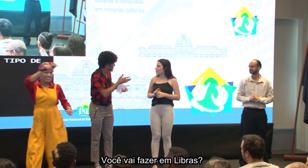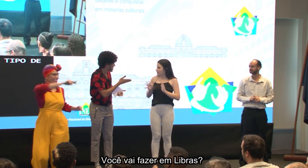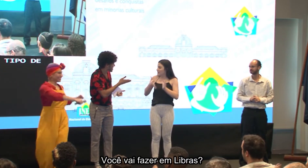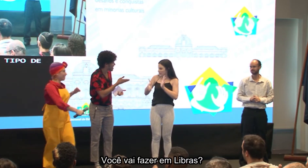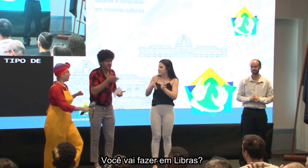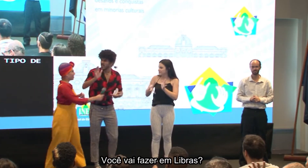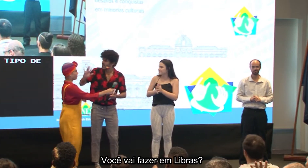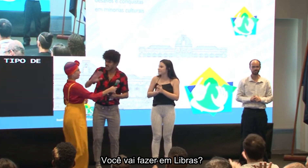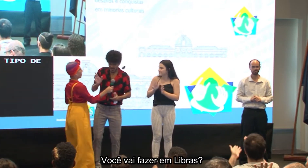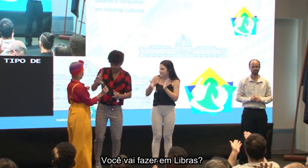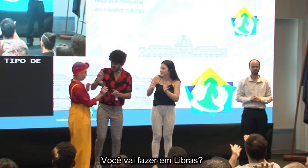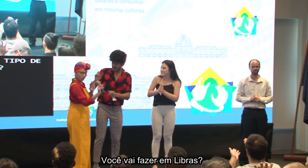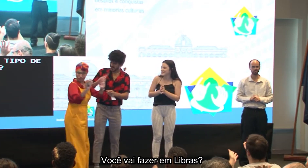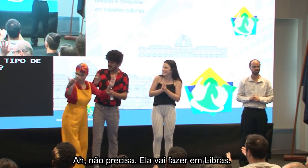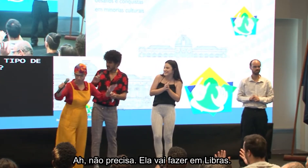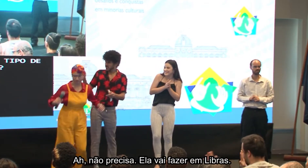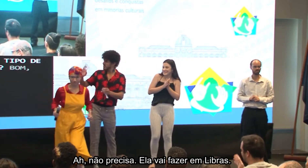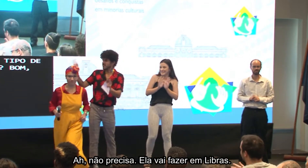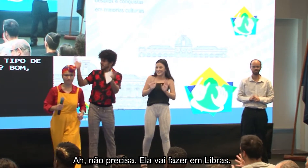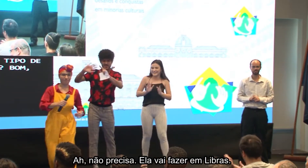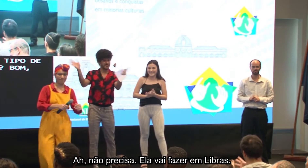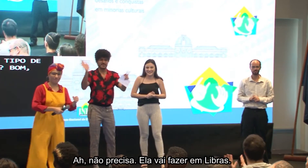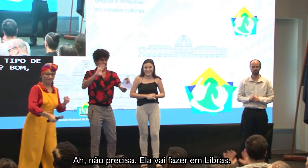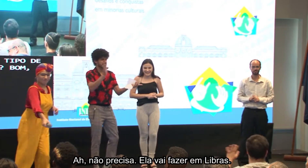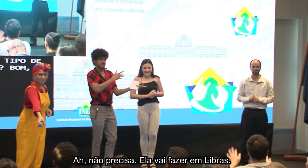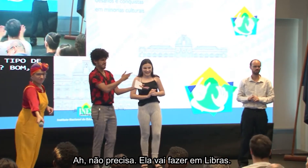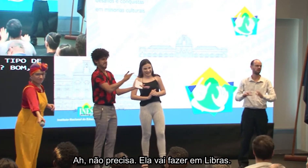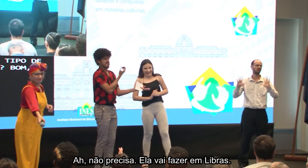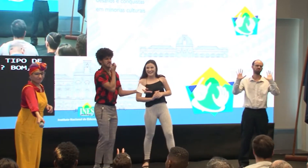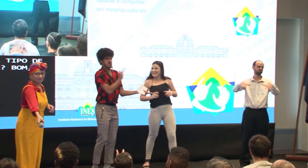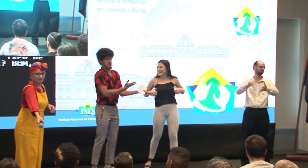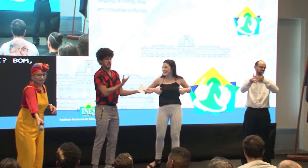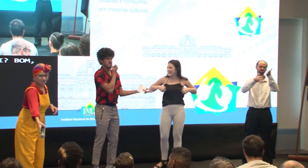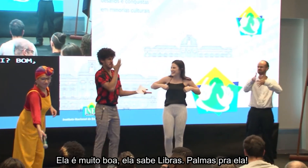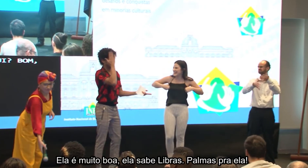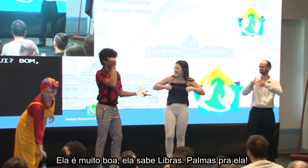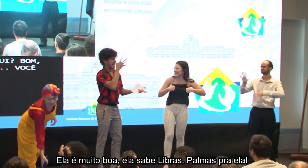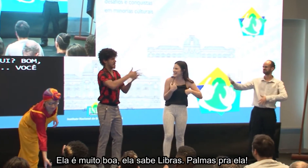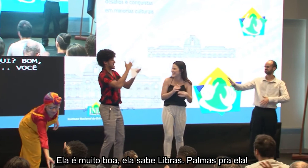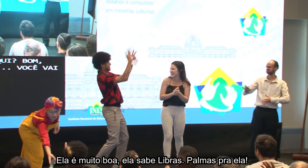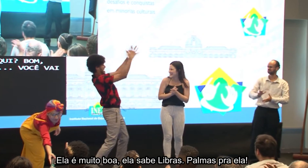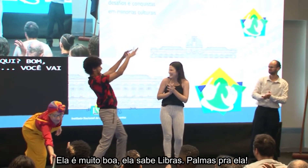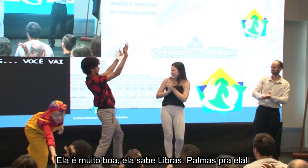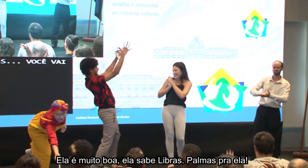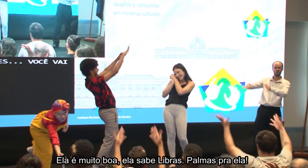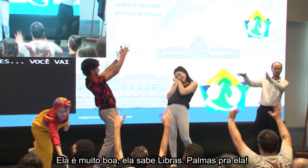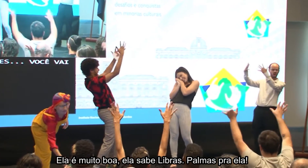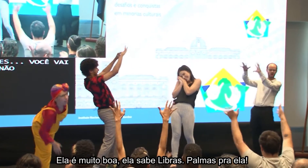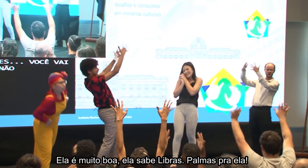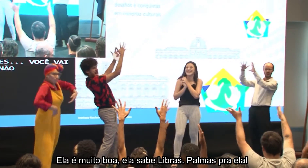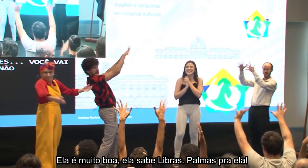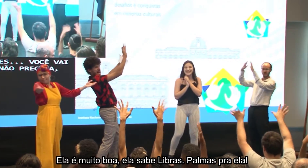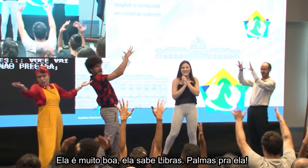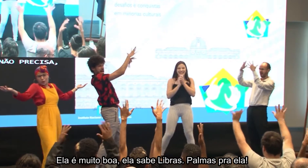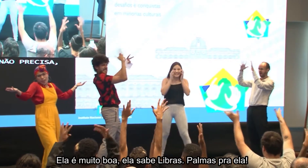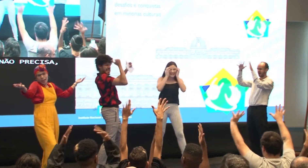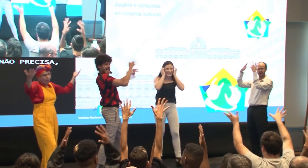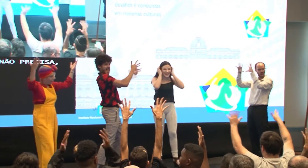você vai fazer em Libras? Ah, não precisa, ela vai fazer em Libras. Ela é muito boa, ela sabe Libras. Palmas para ela!